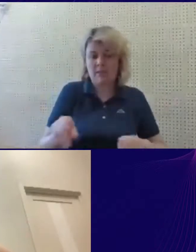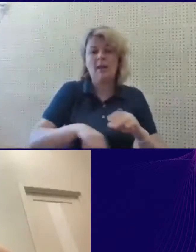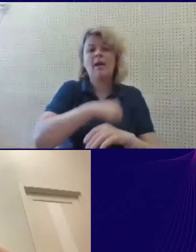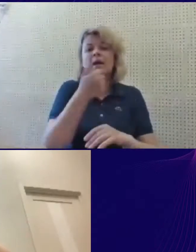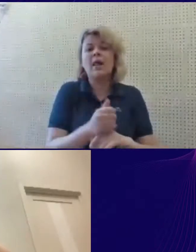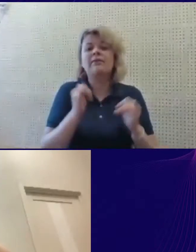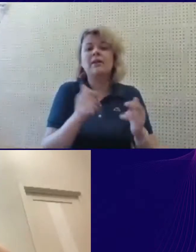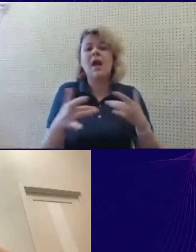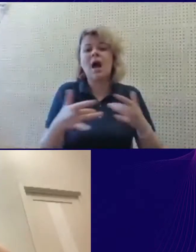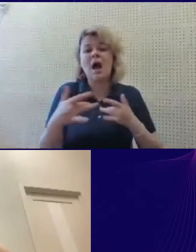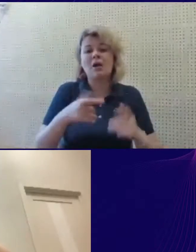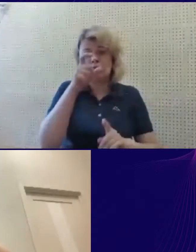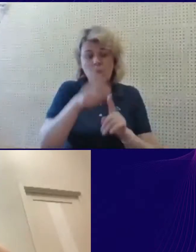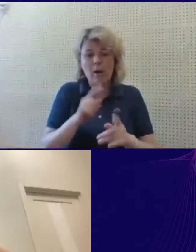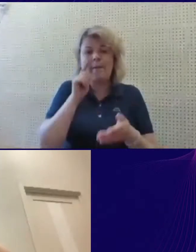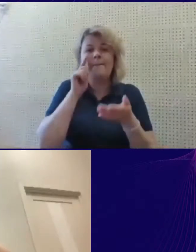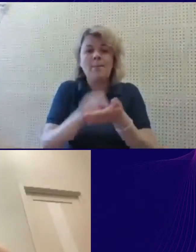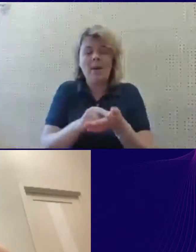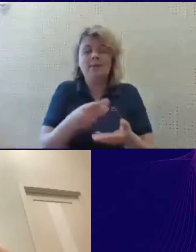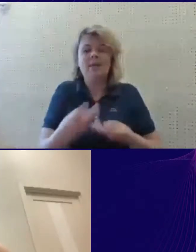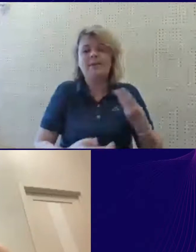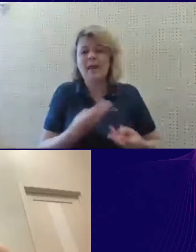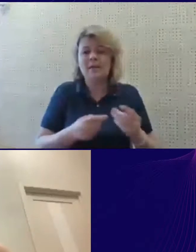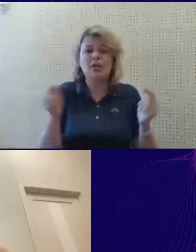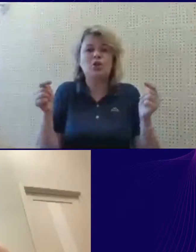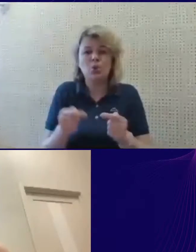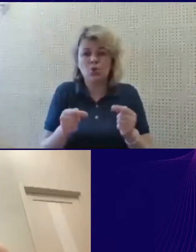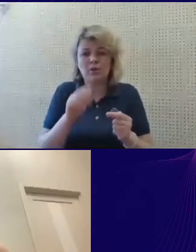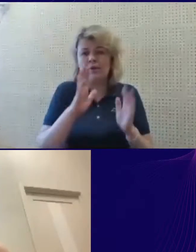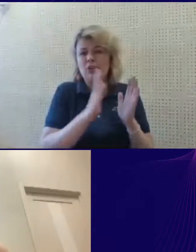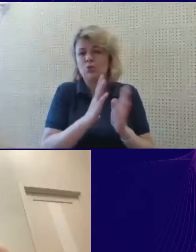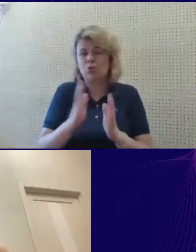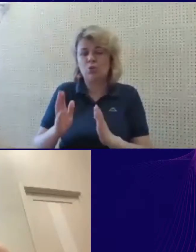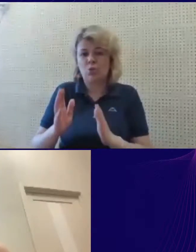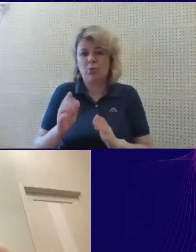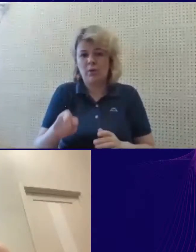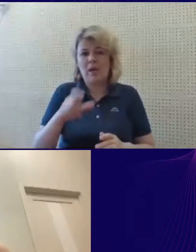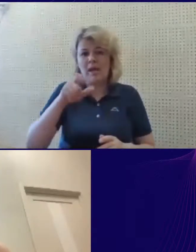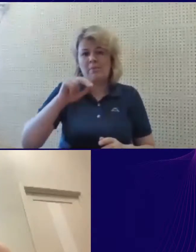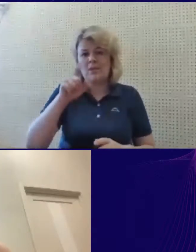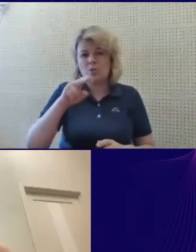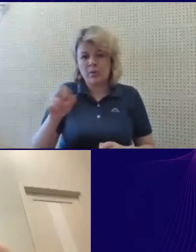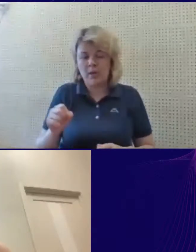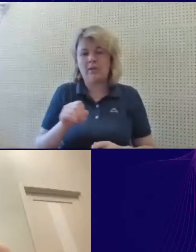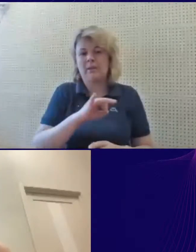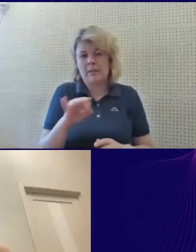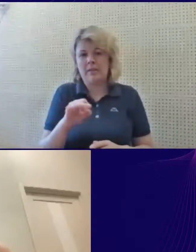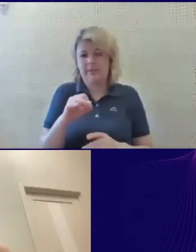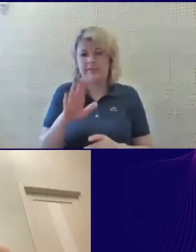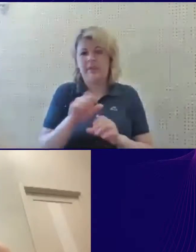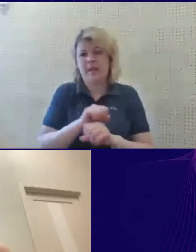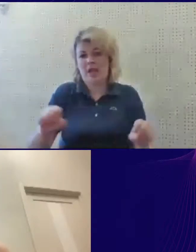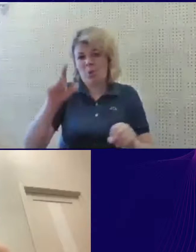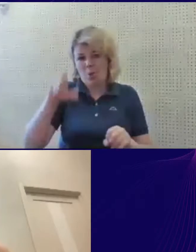попасть эмоционально точно в структуру эпизода и фактуру героя. Вот если попадает, все